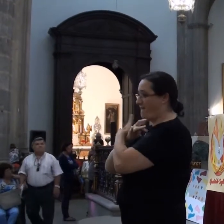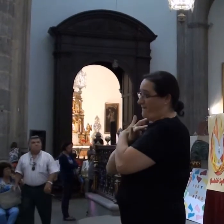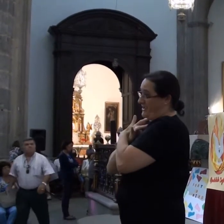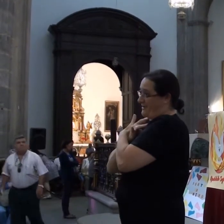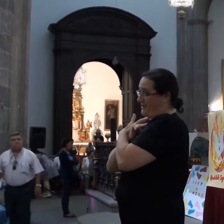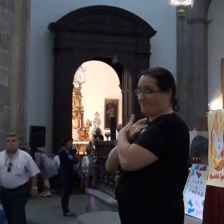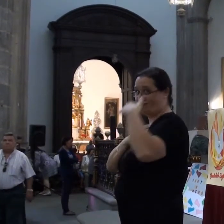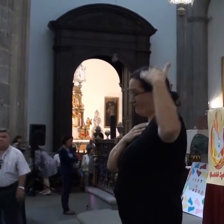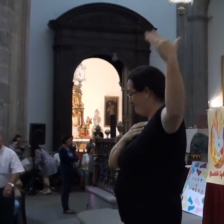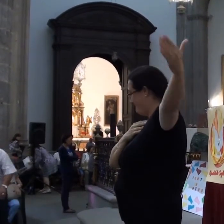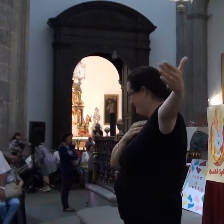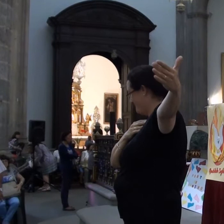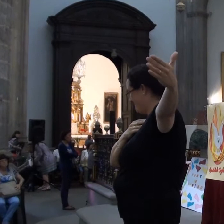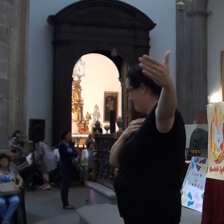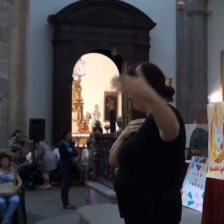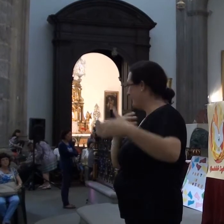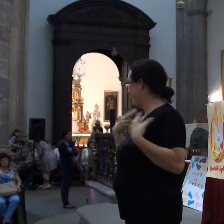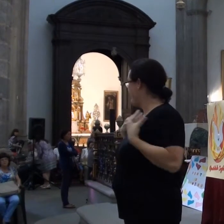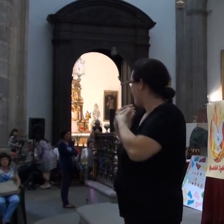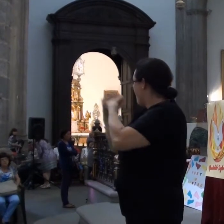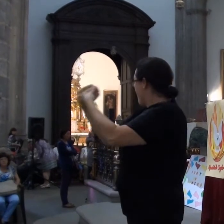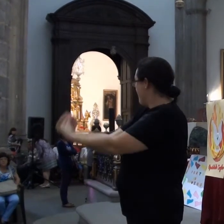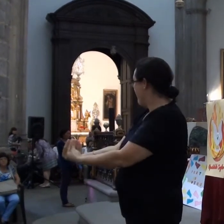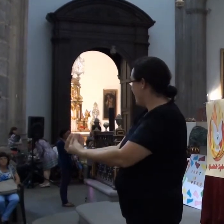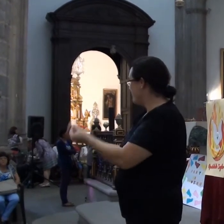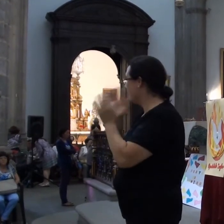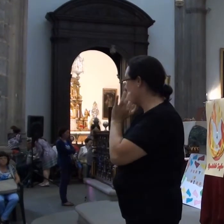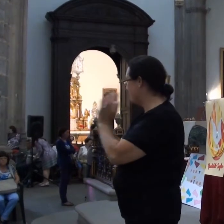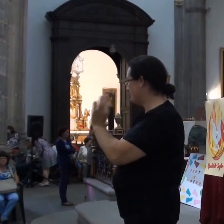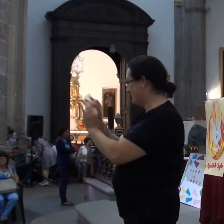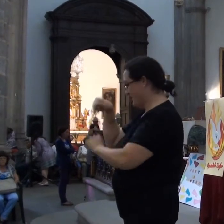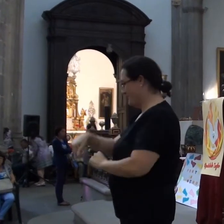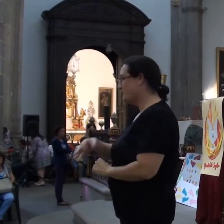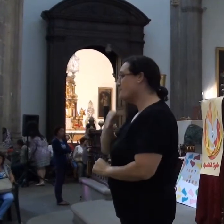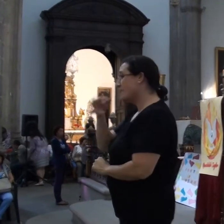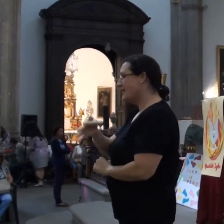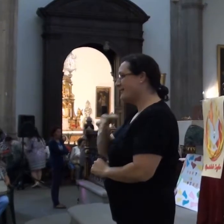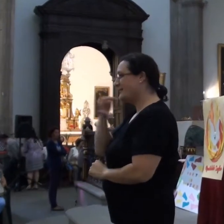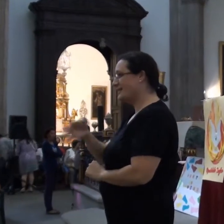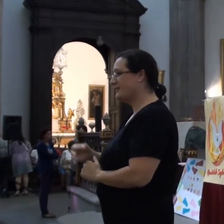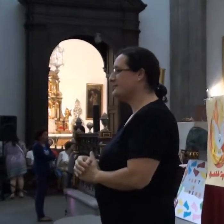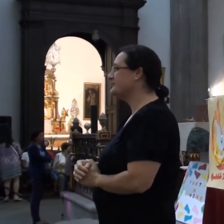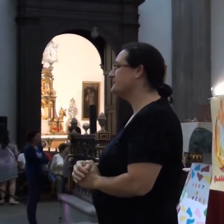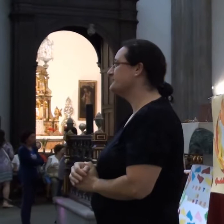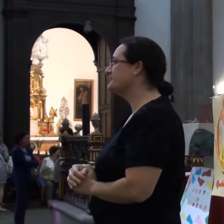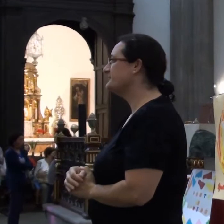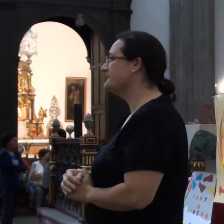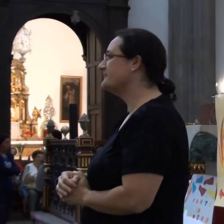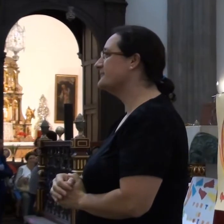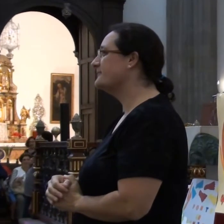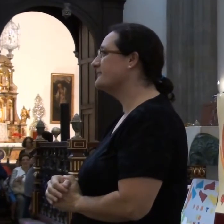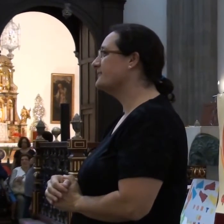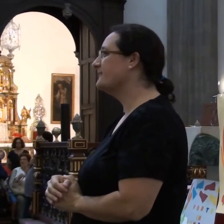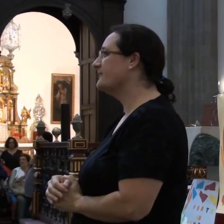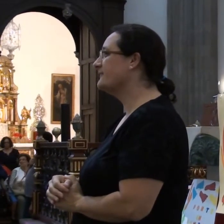Virgen del pino que nos acompaña de manera especial en esta tarde vamos